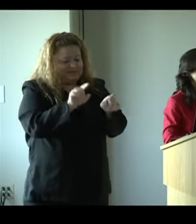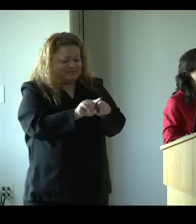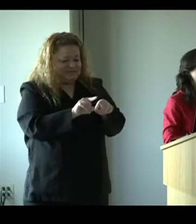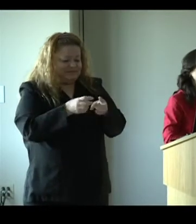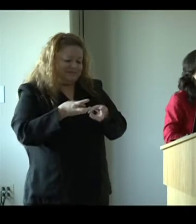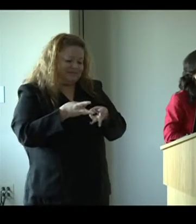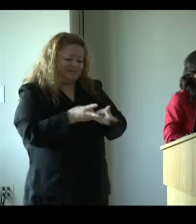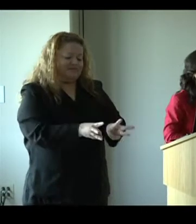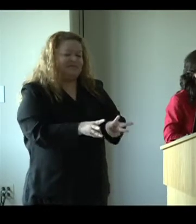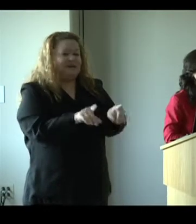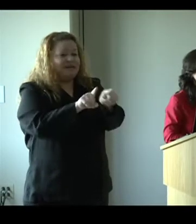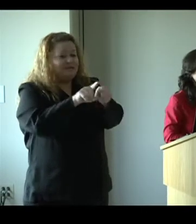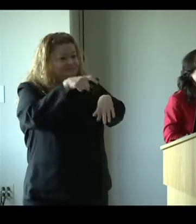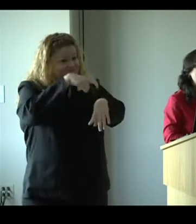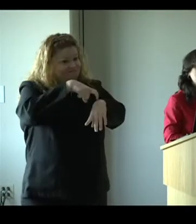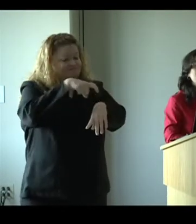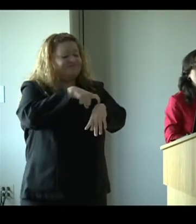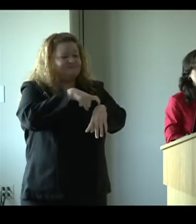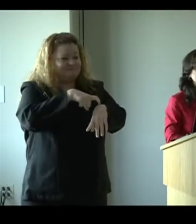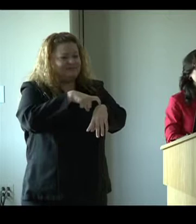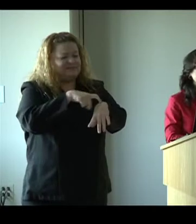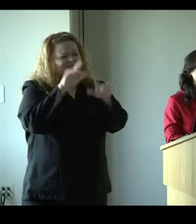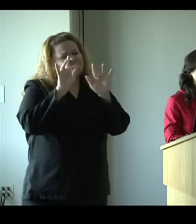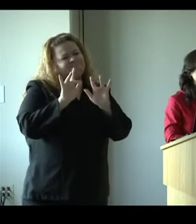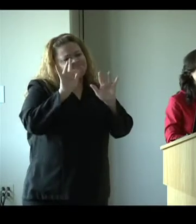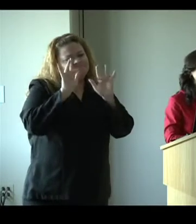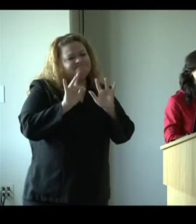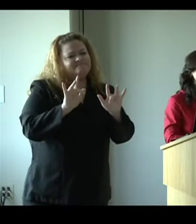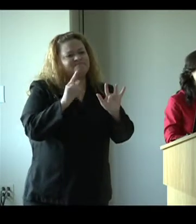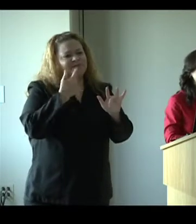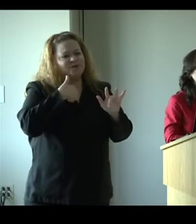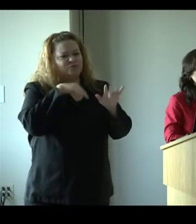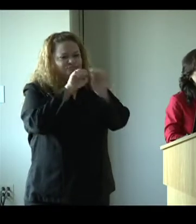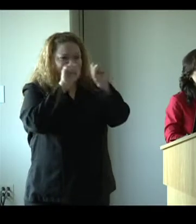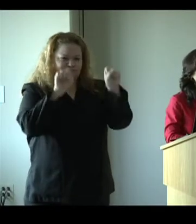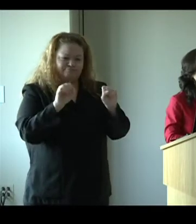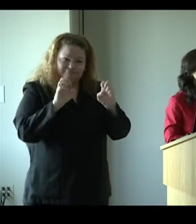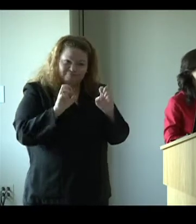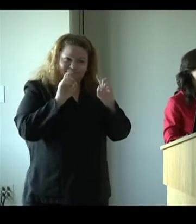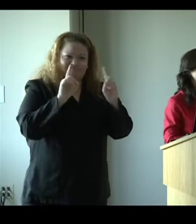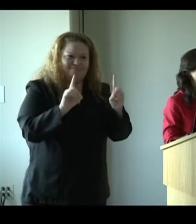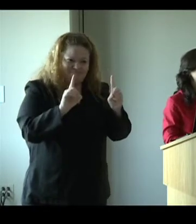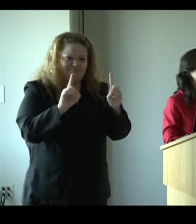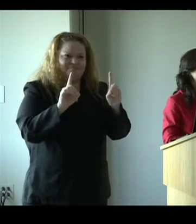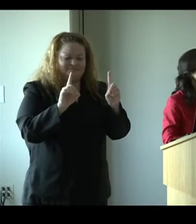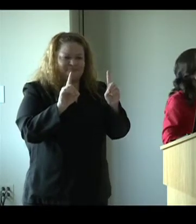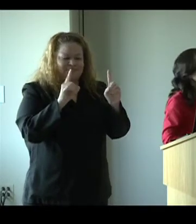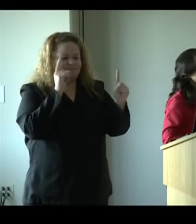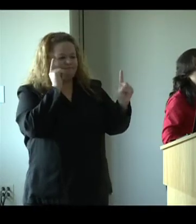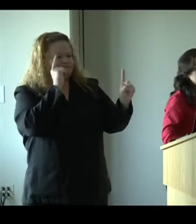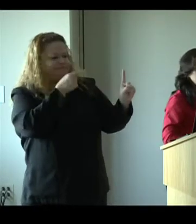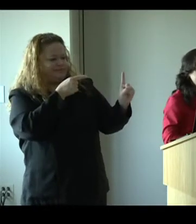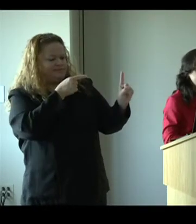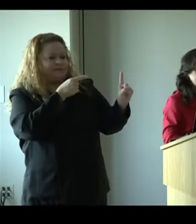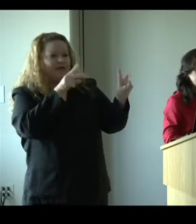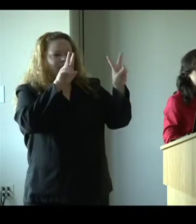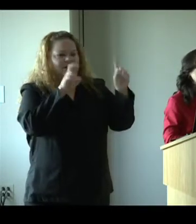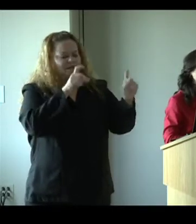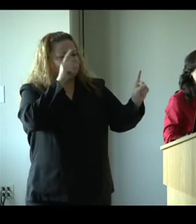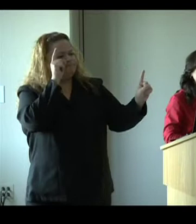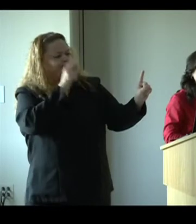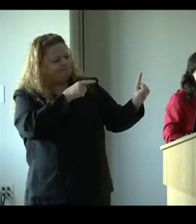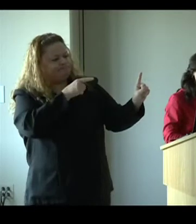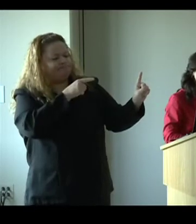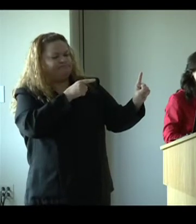en el mismo instante que lamentablemente es lo que nuestro sistema de Educación mayormente pretende el tema es este